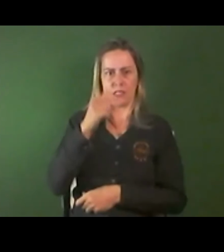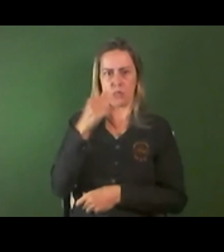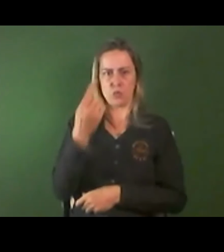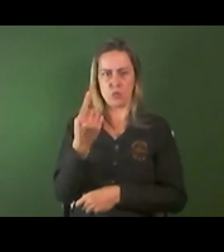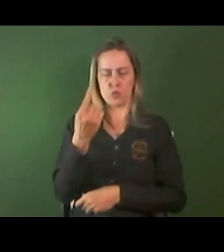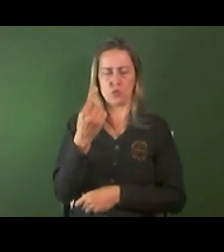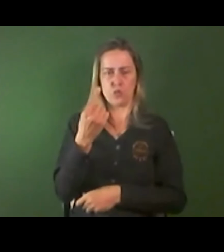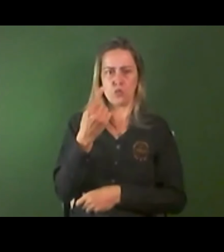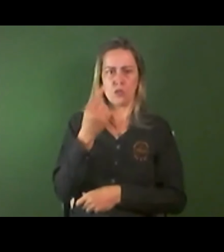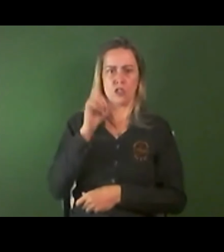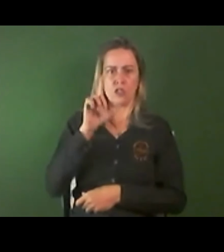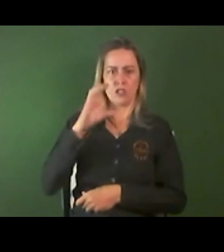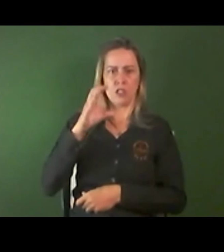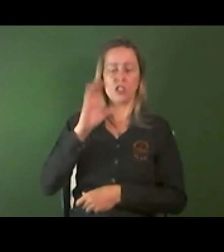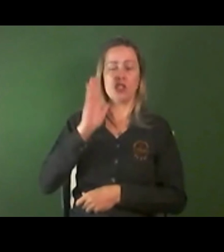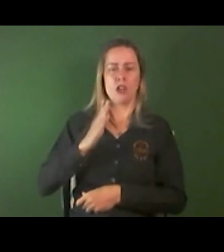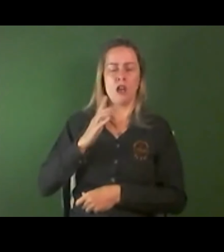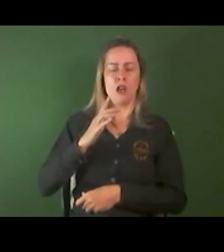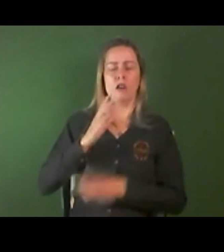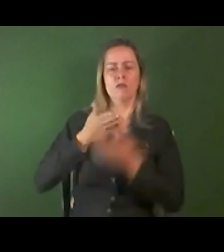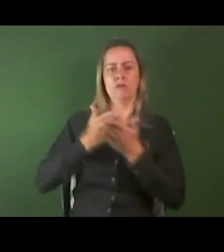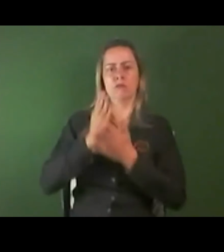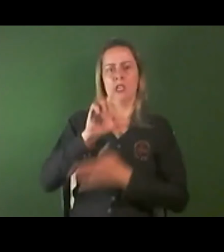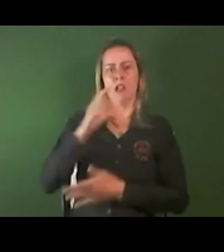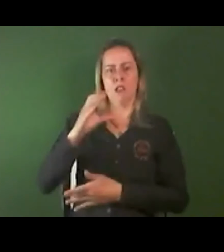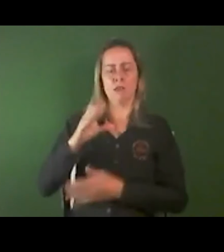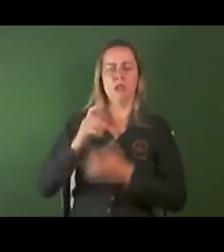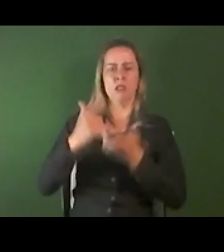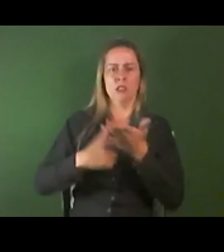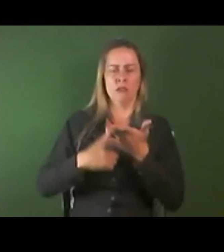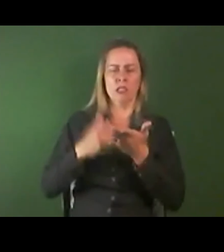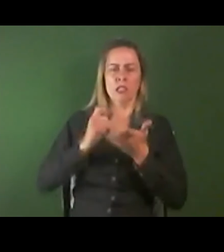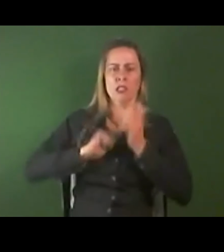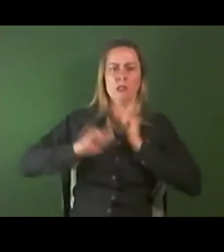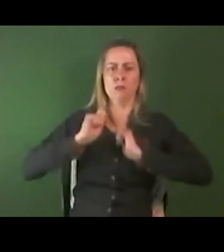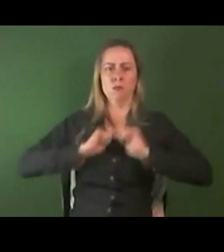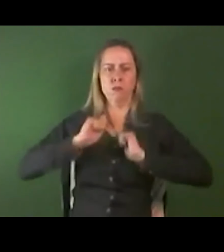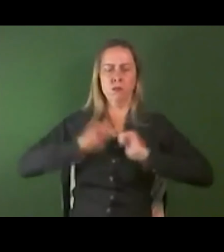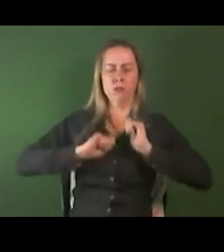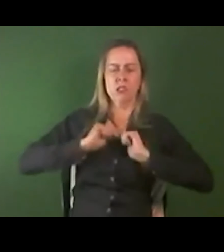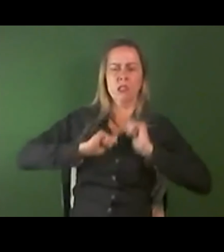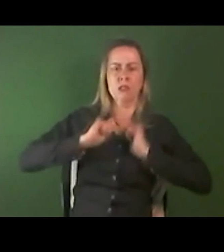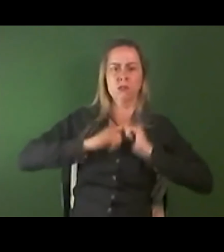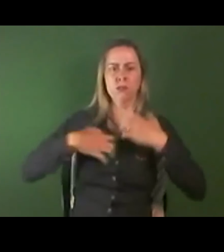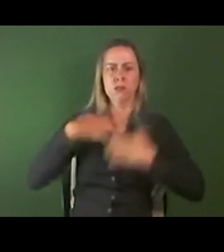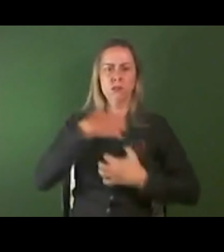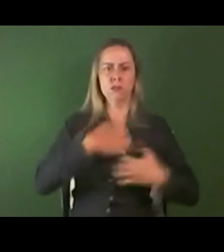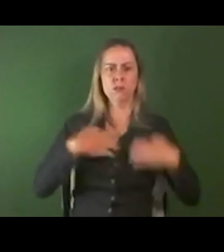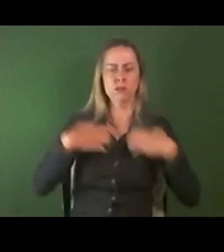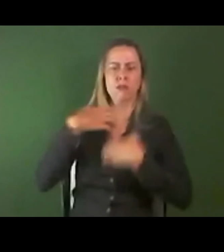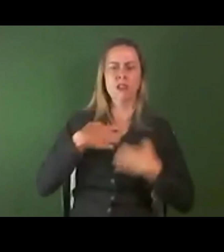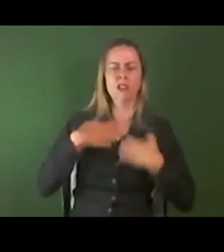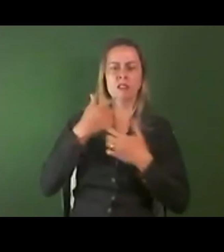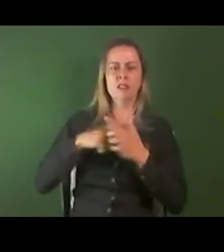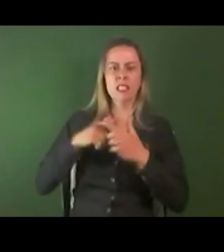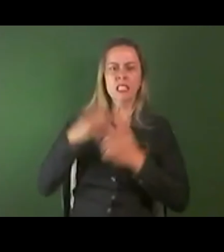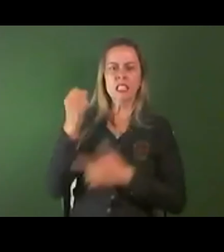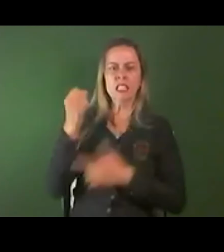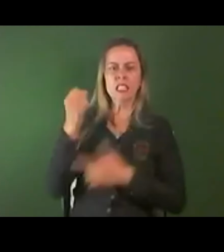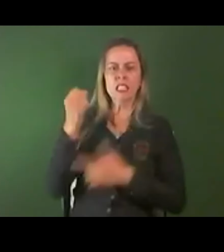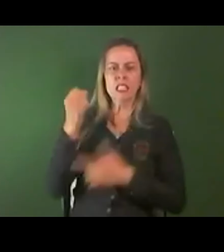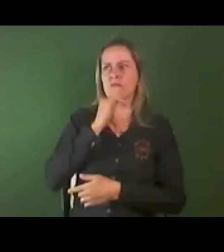mostrar para vocês. E ele está numa crise. E essa crise é tão radical que ele resolve fazer o seguinte: eu não sei